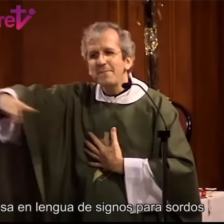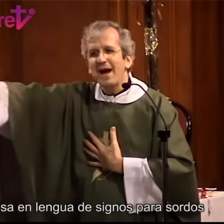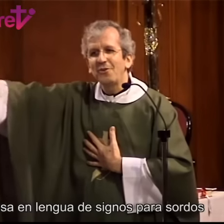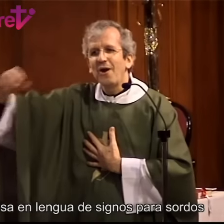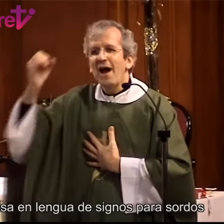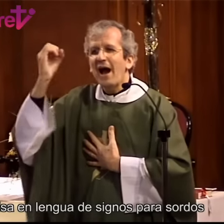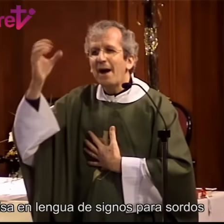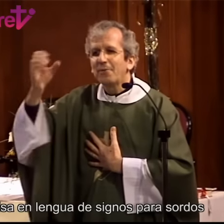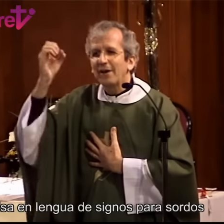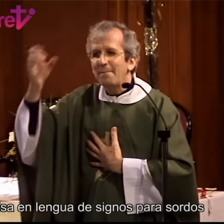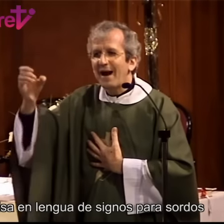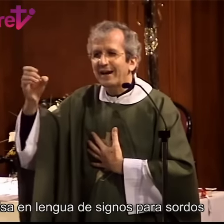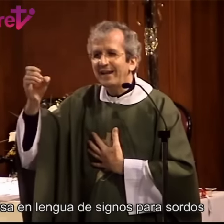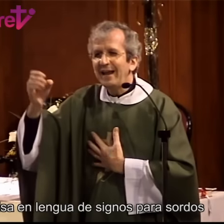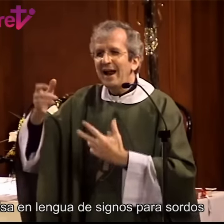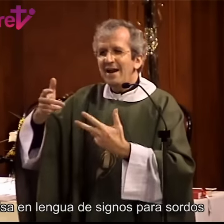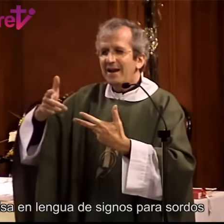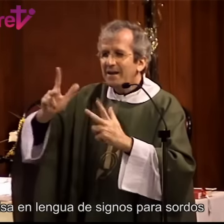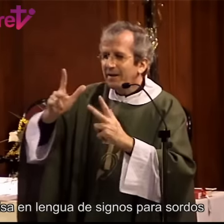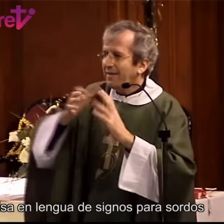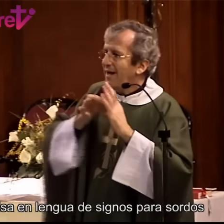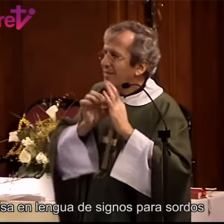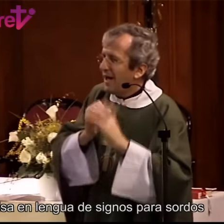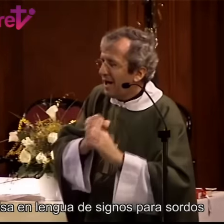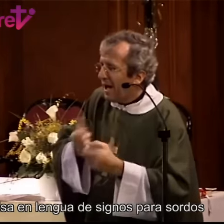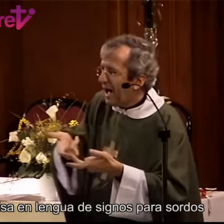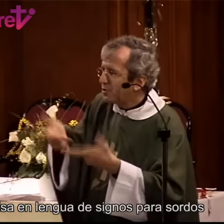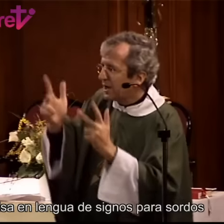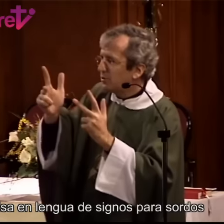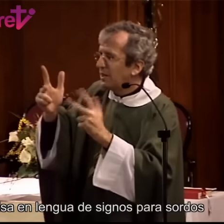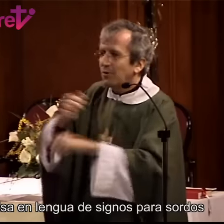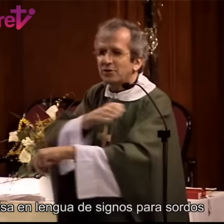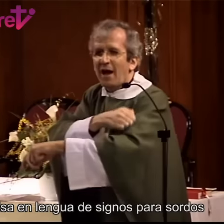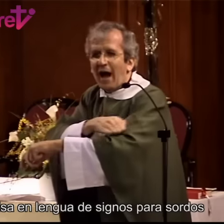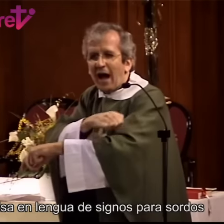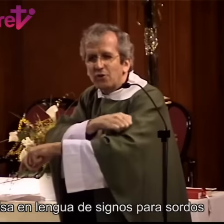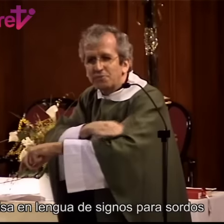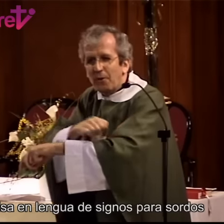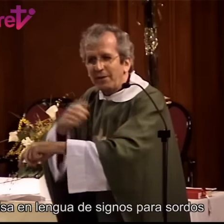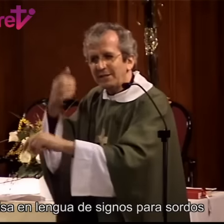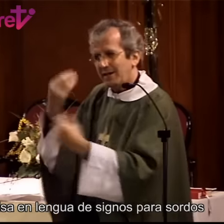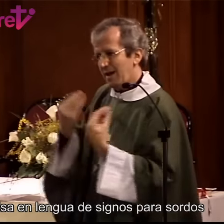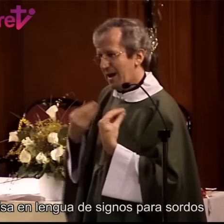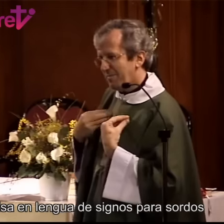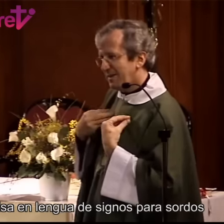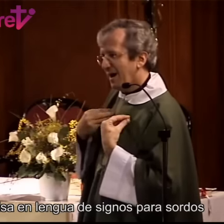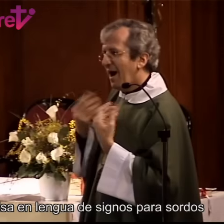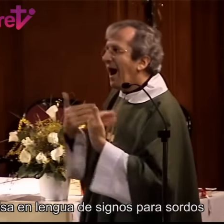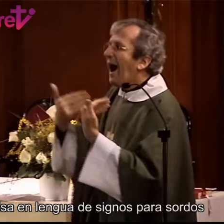enviado a proclamar la libertad a los cautivos, a los pobres la vida, a